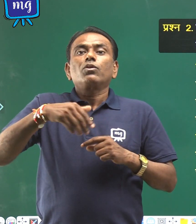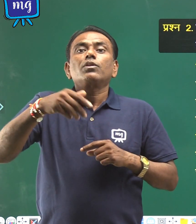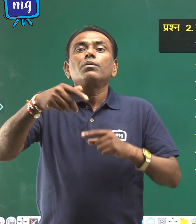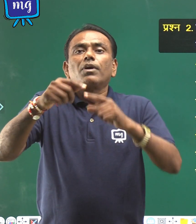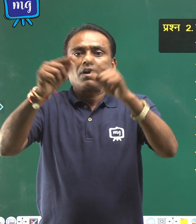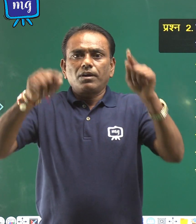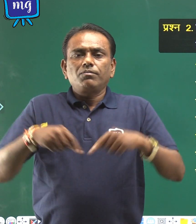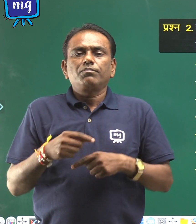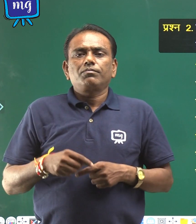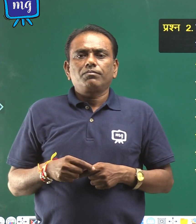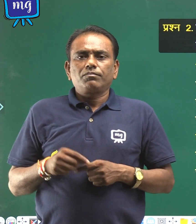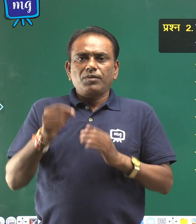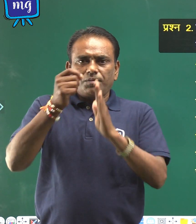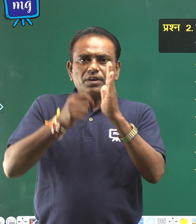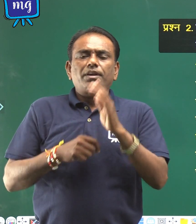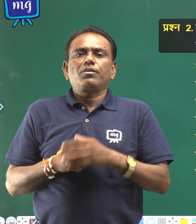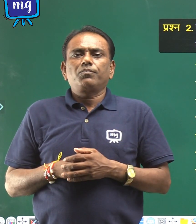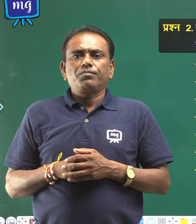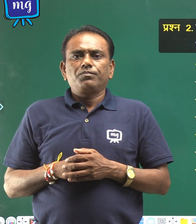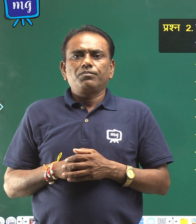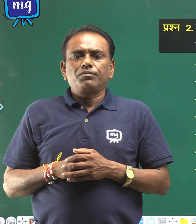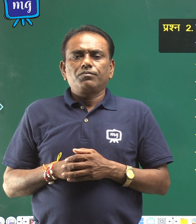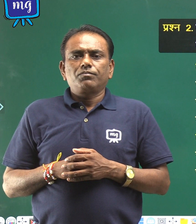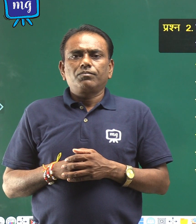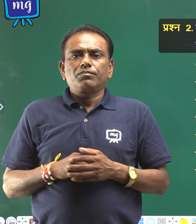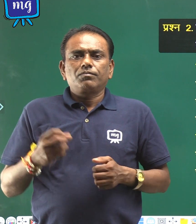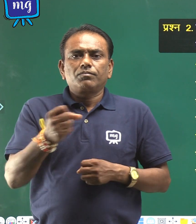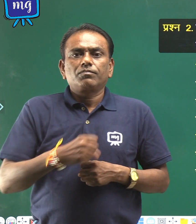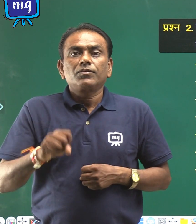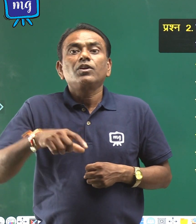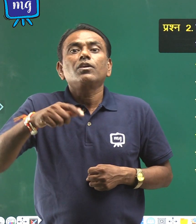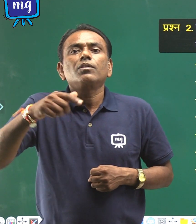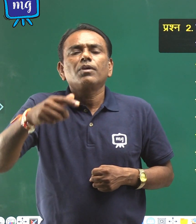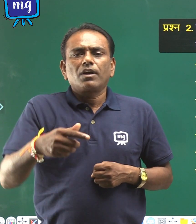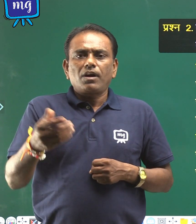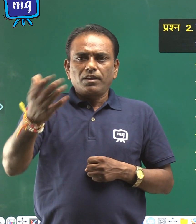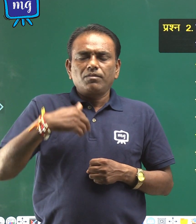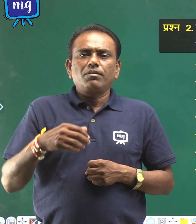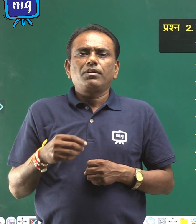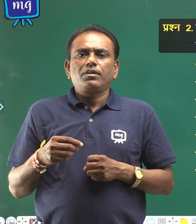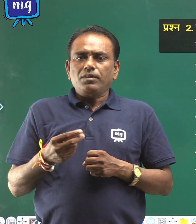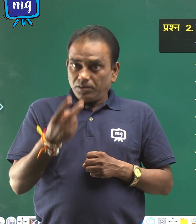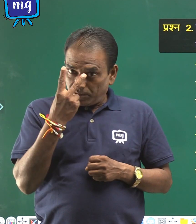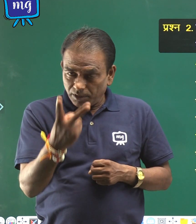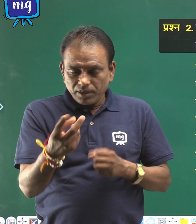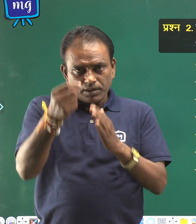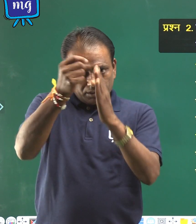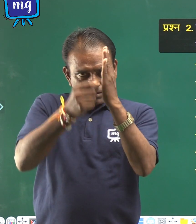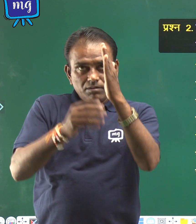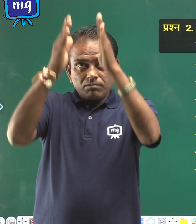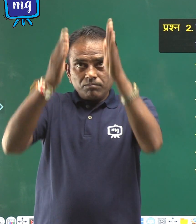आई? बर्फ़ी लिखेंगे। जलेबी कितनी बार आई? इसमें देखकर सारणी